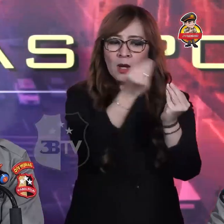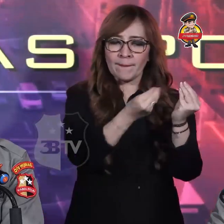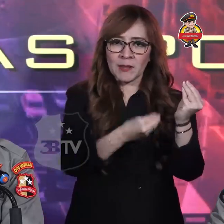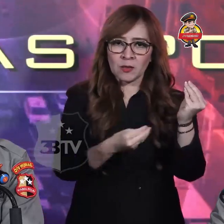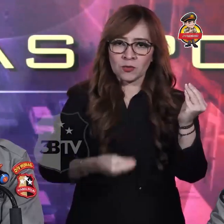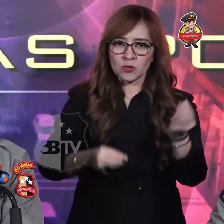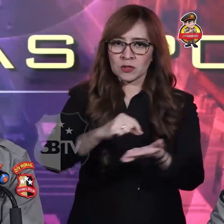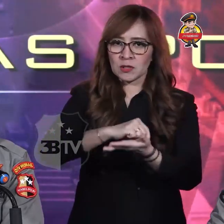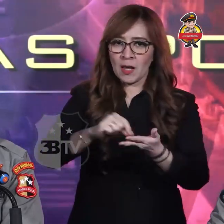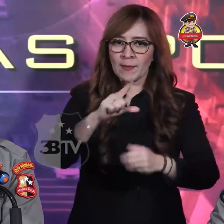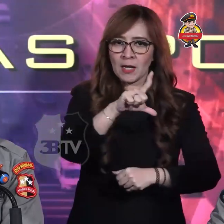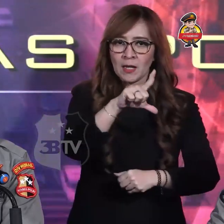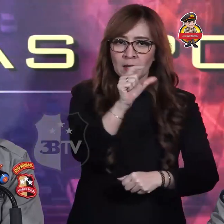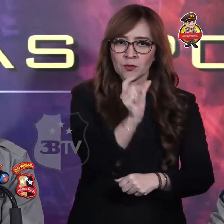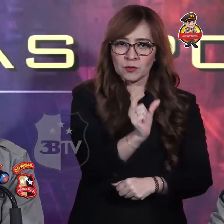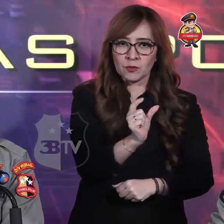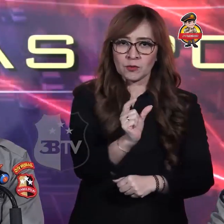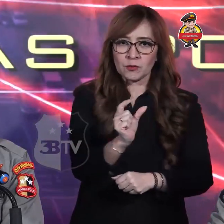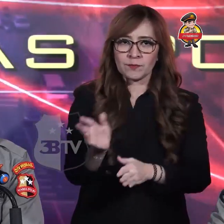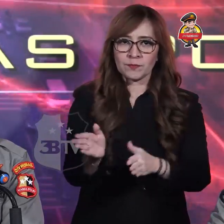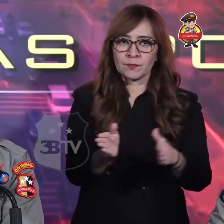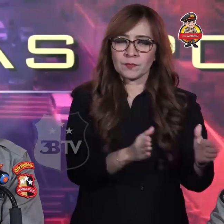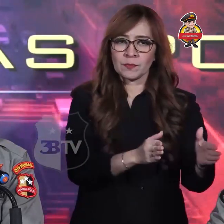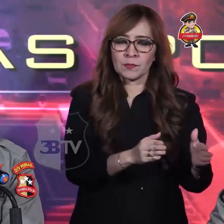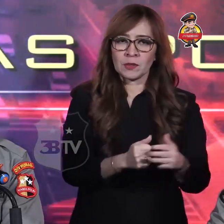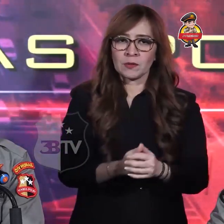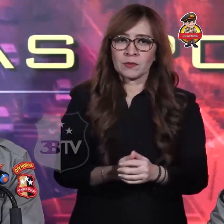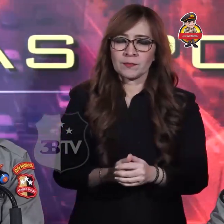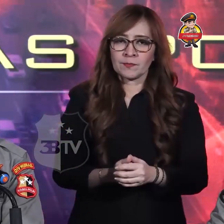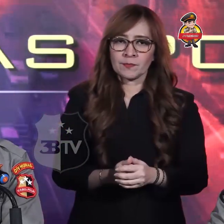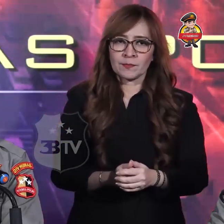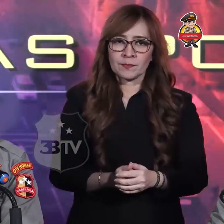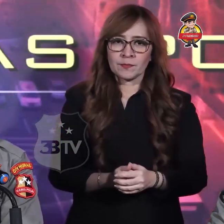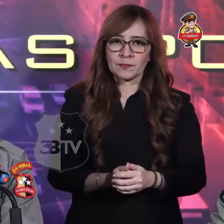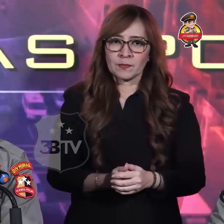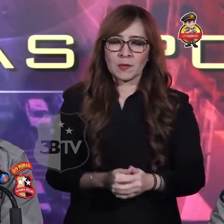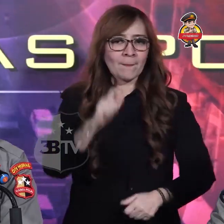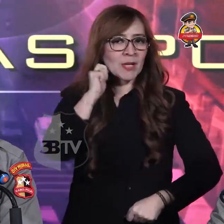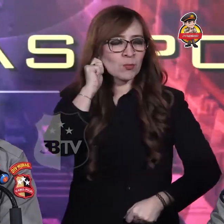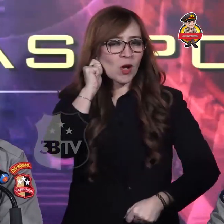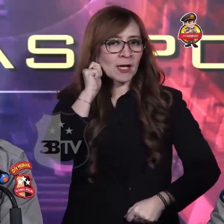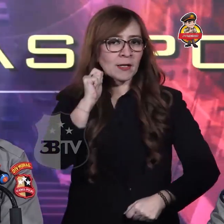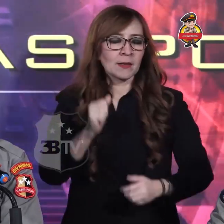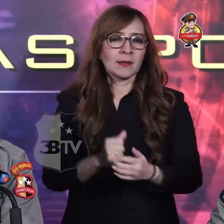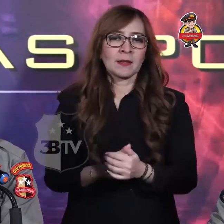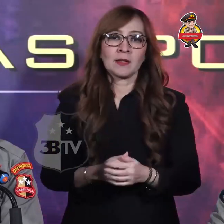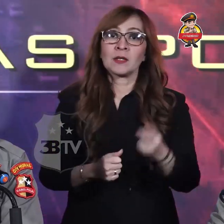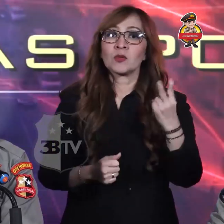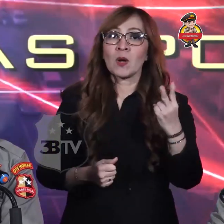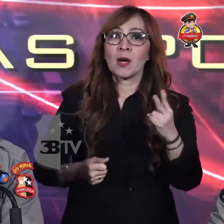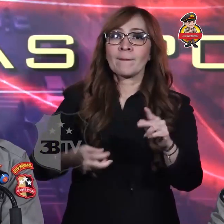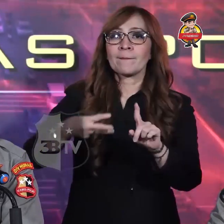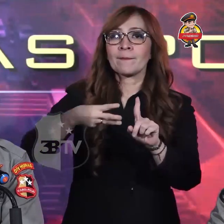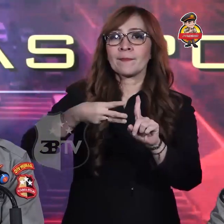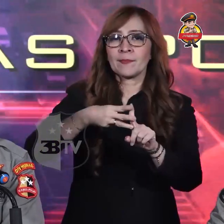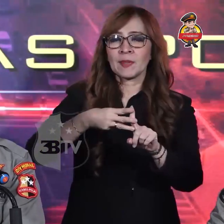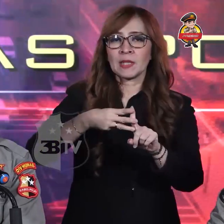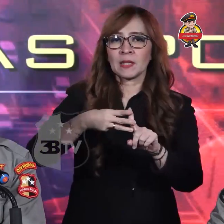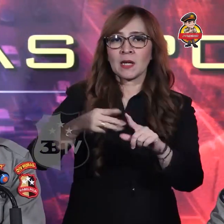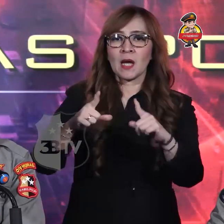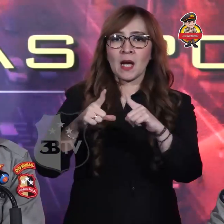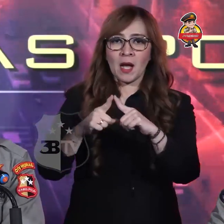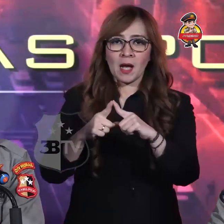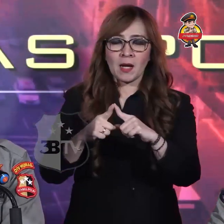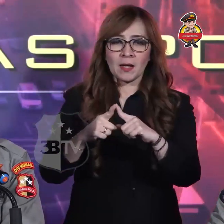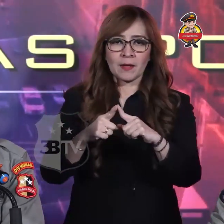atas nama LU binti S, berarti ini perempuan, dan BE bin K di kawasan Harbor